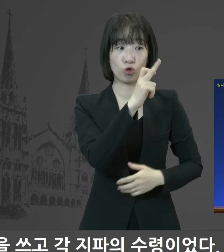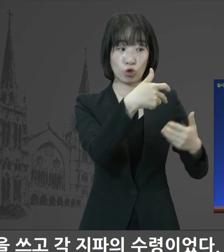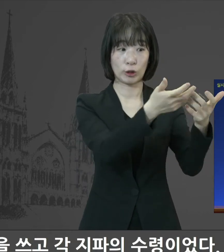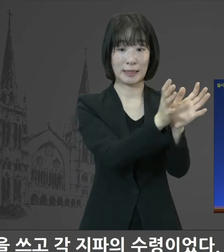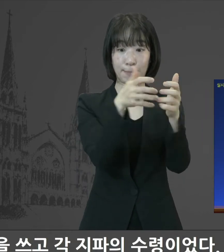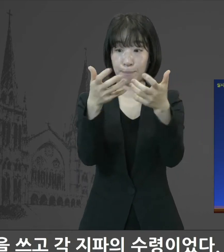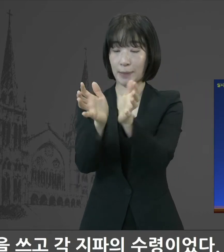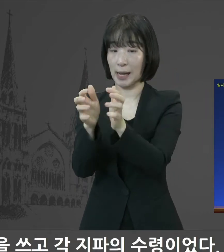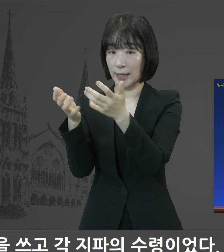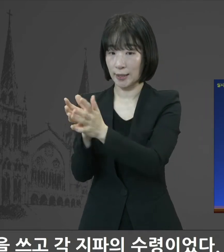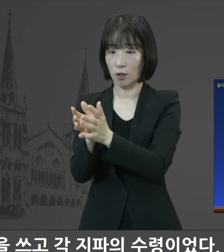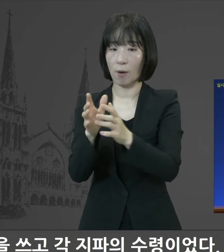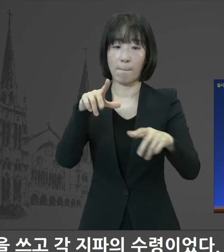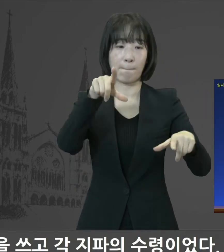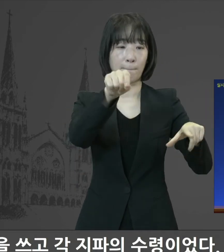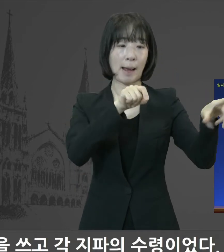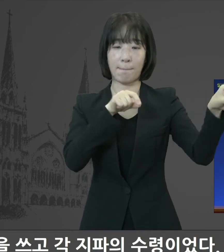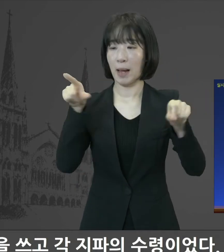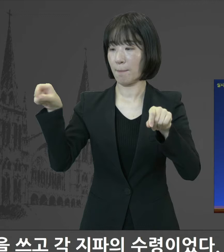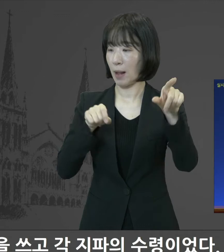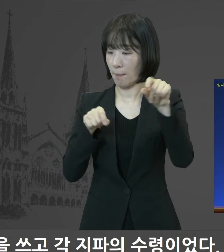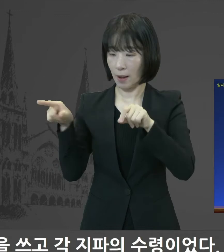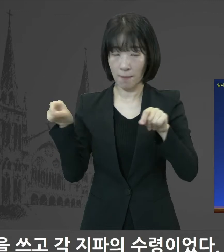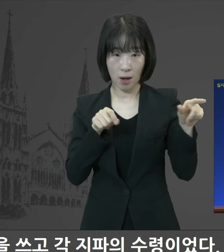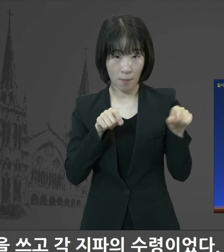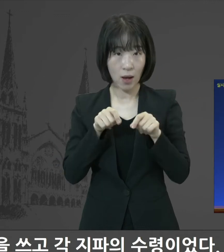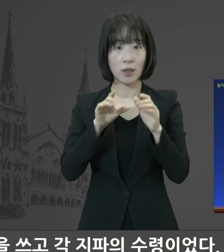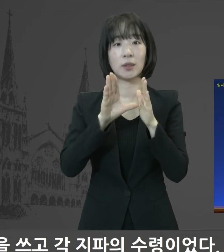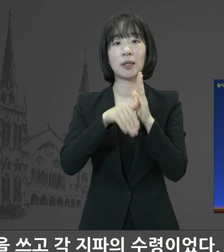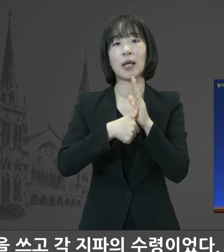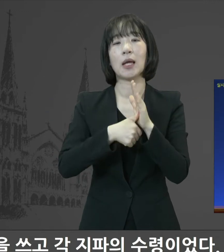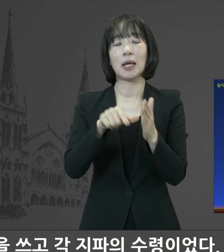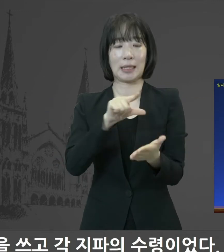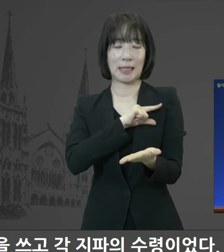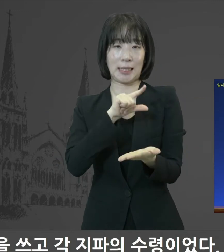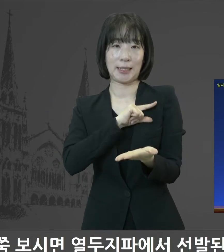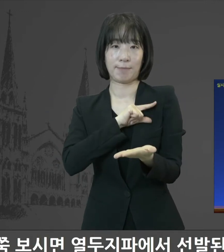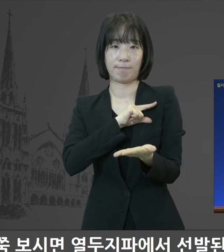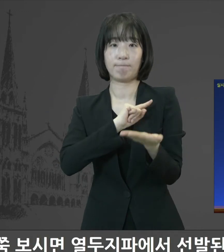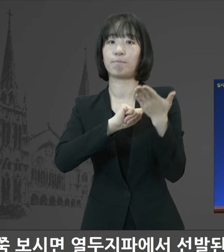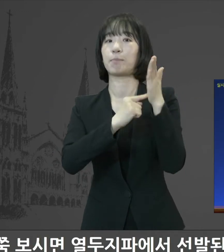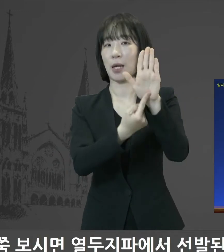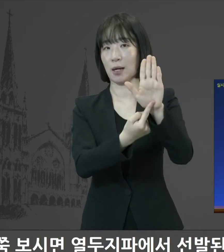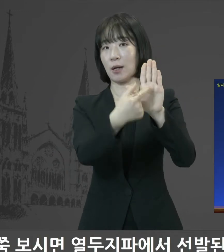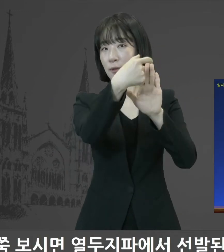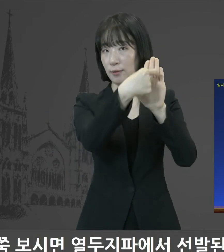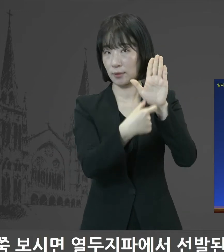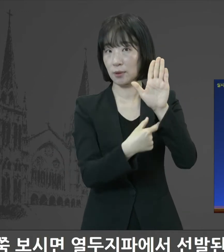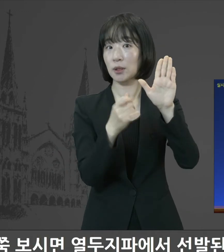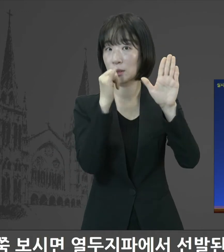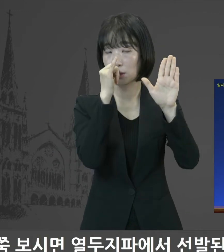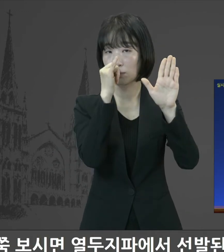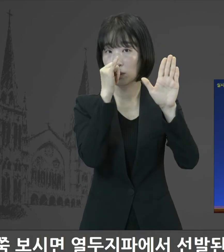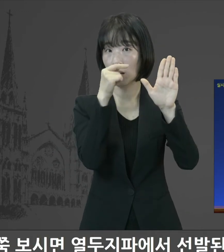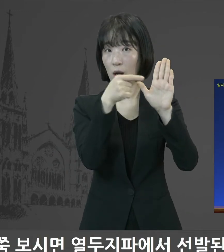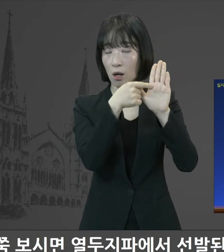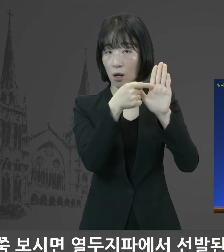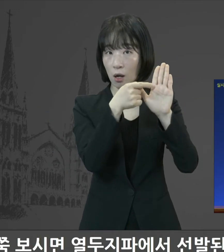12지파에서 선발된 정탐꾼들의 이름이 기록이 되어 있습니다. 이 이름 중에 우리의 눈에 띄는 이름들이